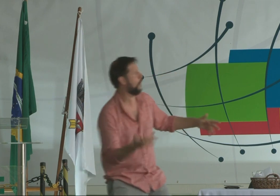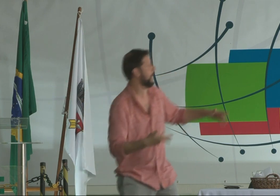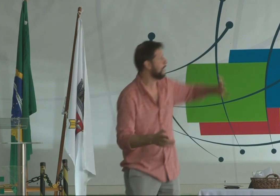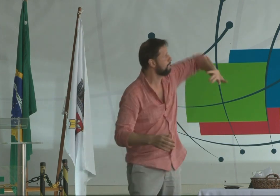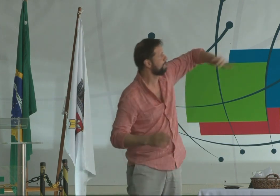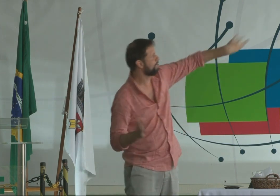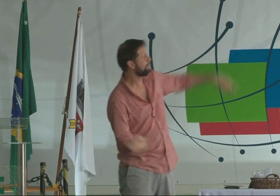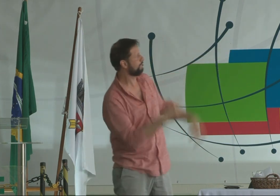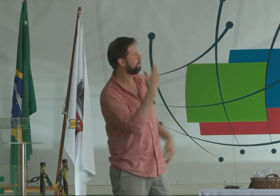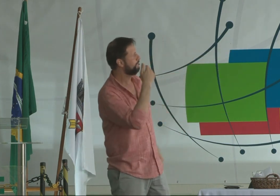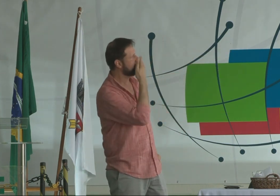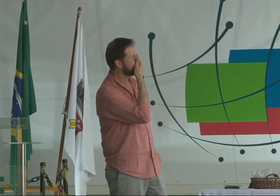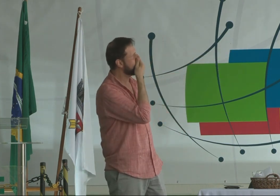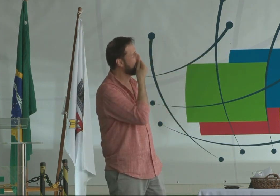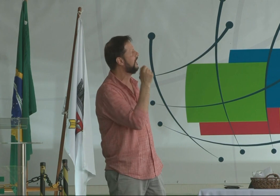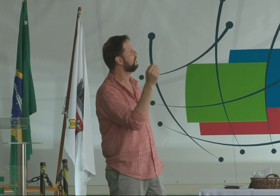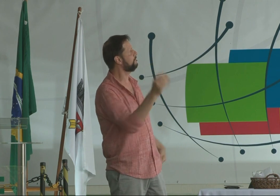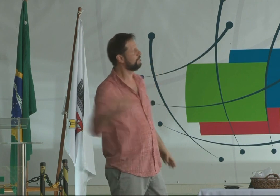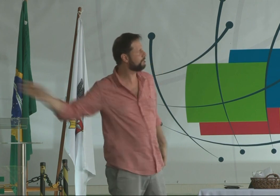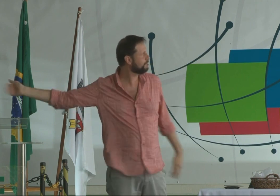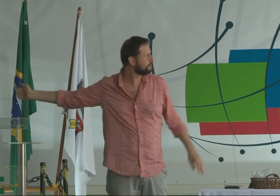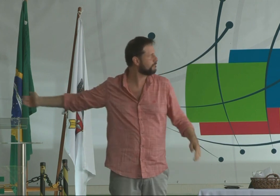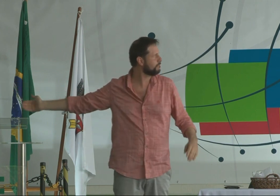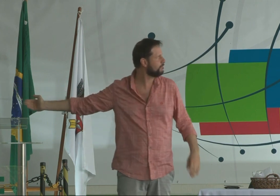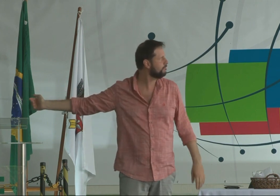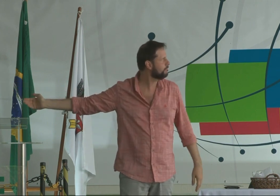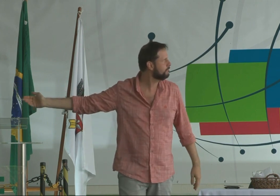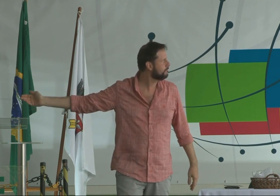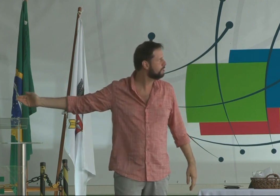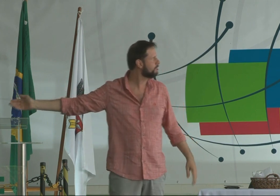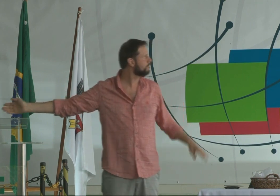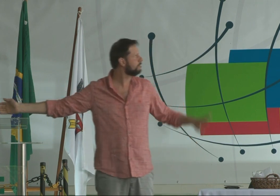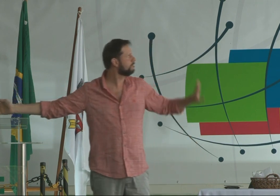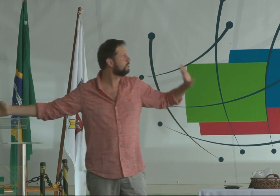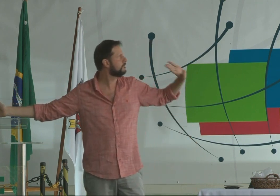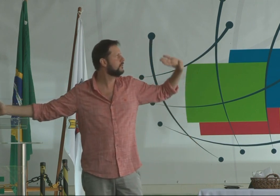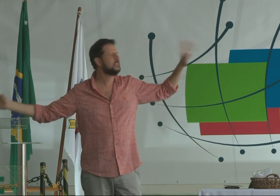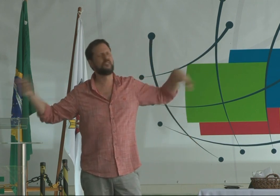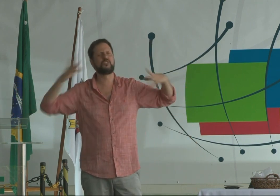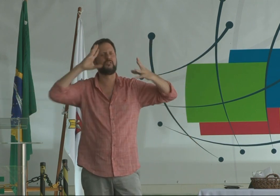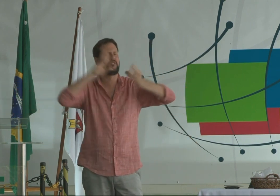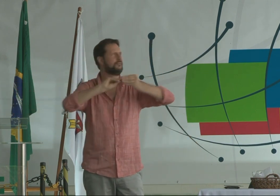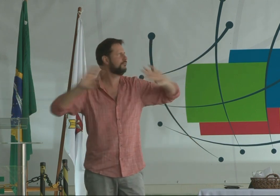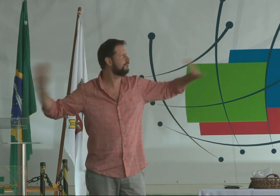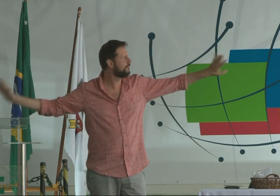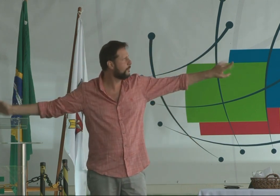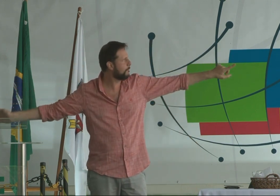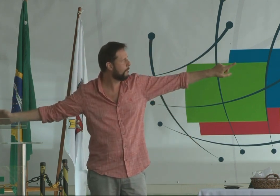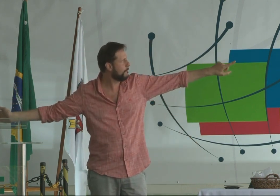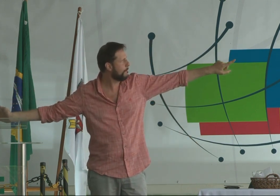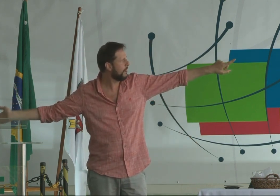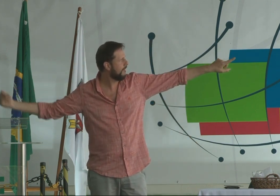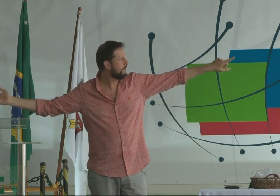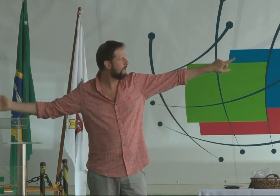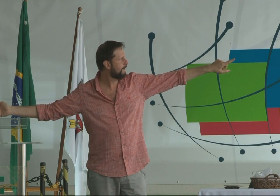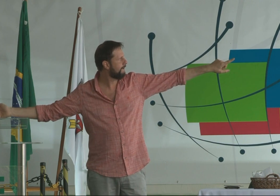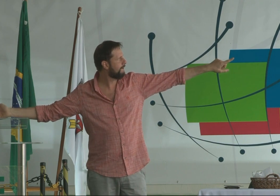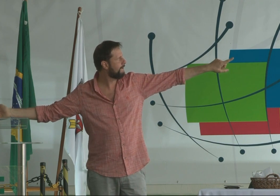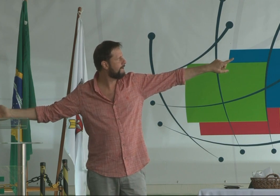de... O minuto acabou, a atenção do vídeo. encerrar? Avança, por favor. Então, já sentem a dizer, mais ou menos, assim, é todas